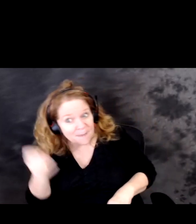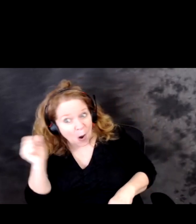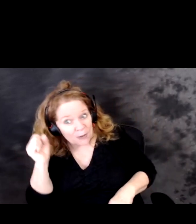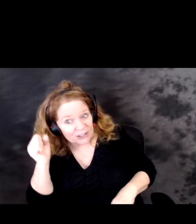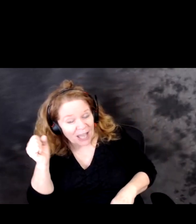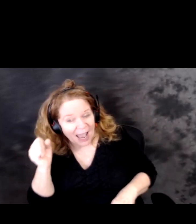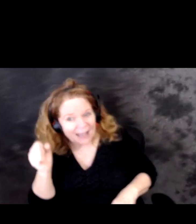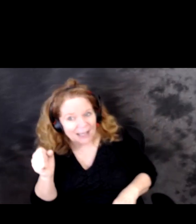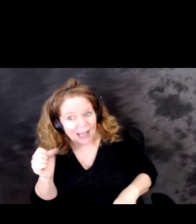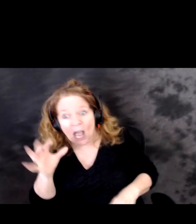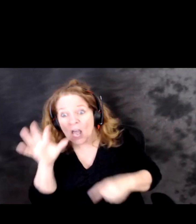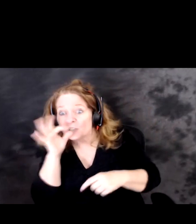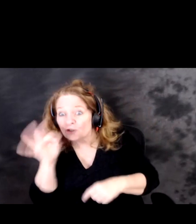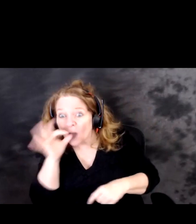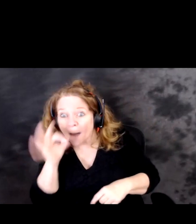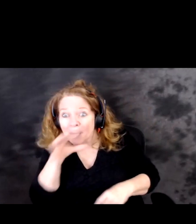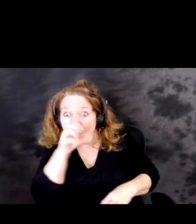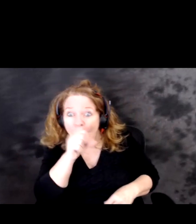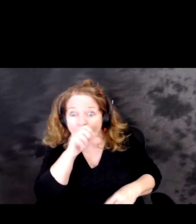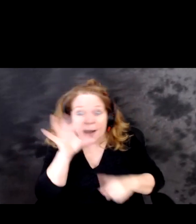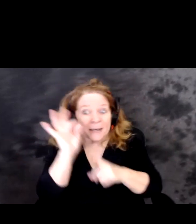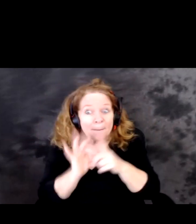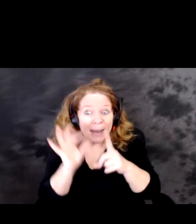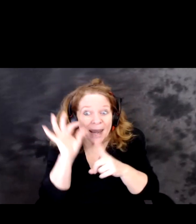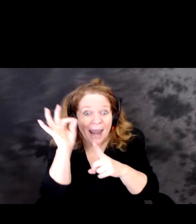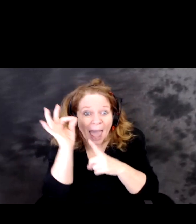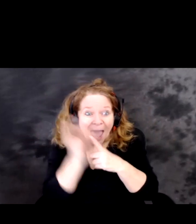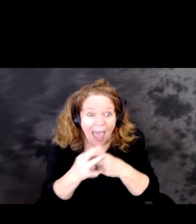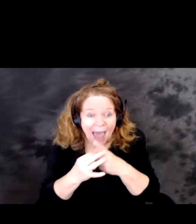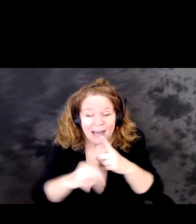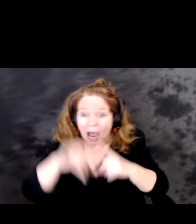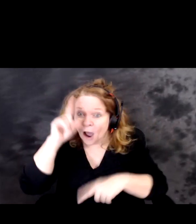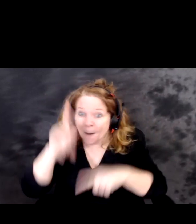Shake. Fresas, naranjas, bananas,